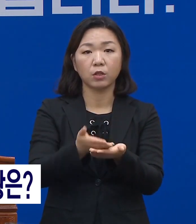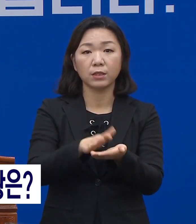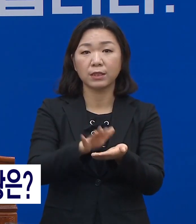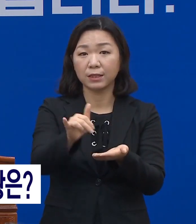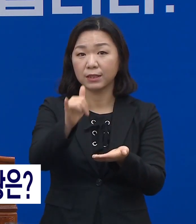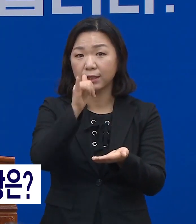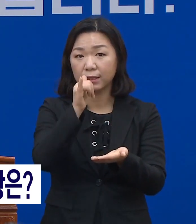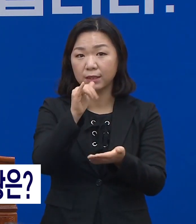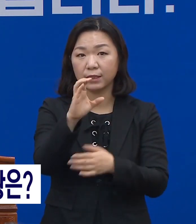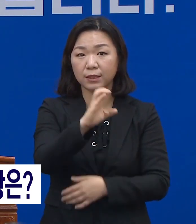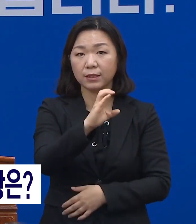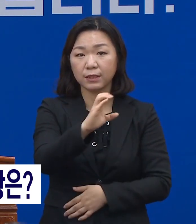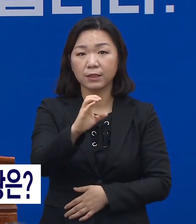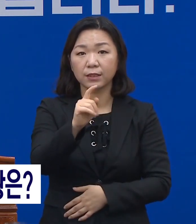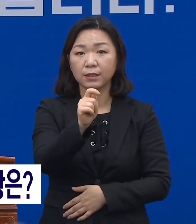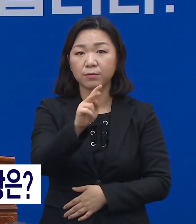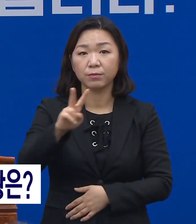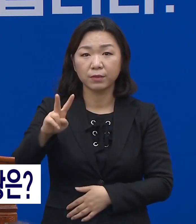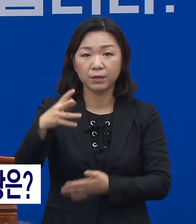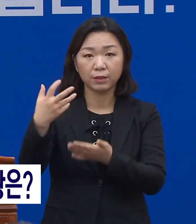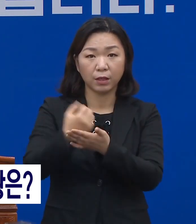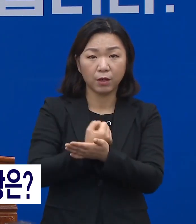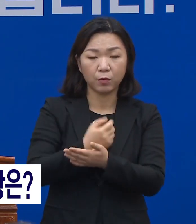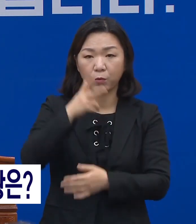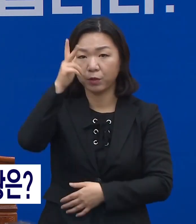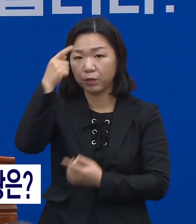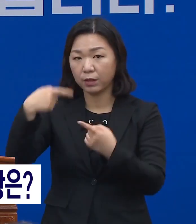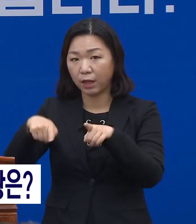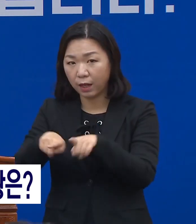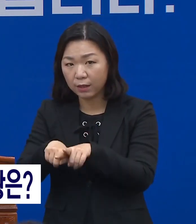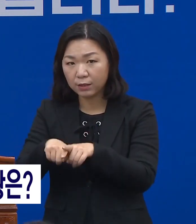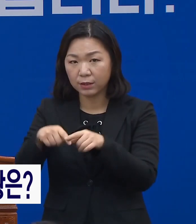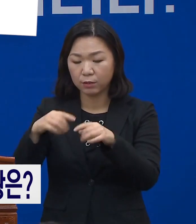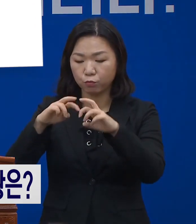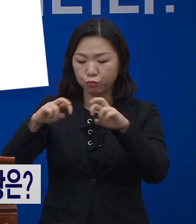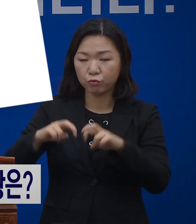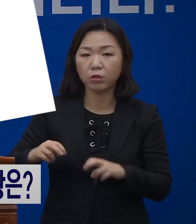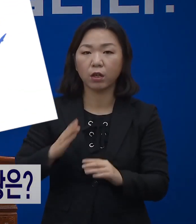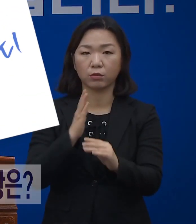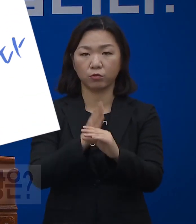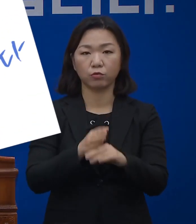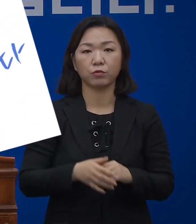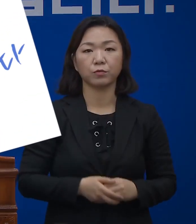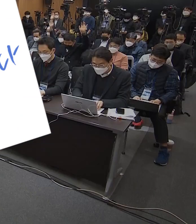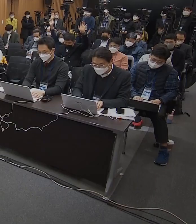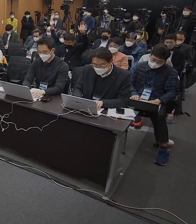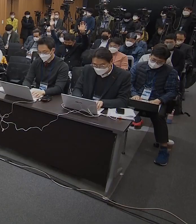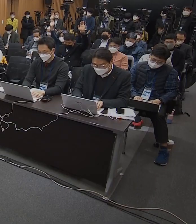CCTV는 확보해서 경찰과 합동으로 지금 분석 중에 있다는 말씀을 드리겠습니다.